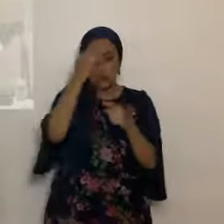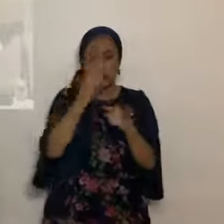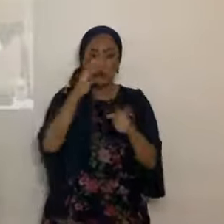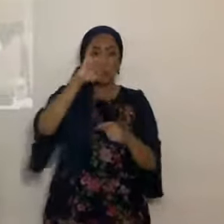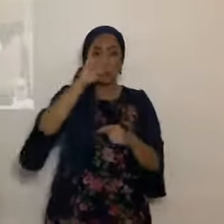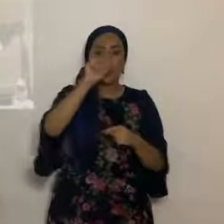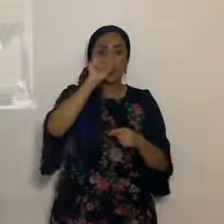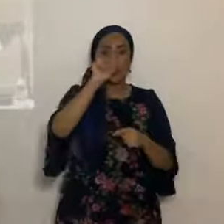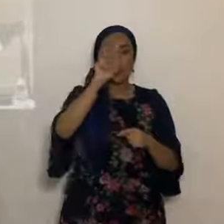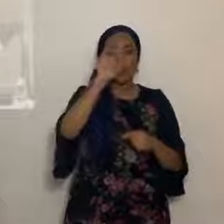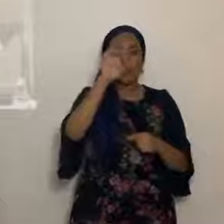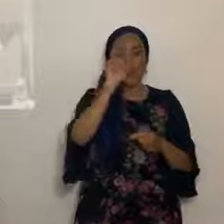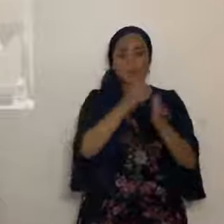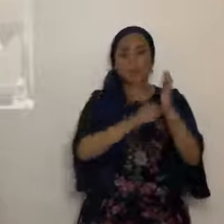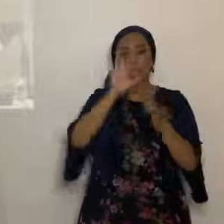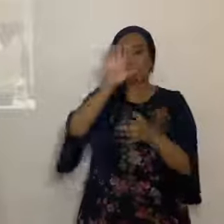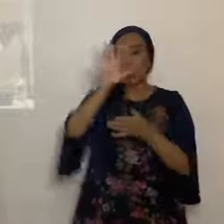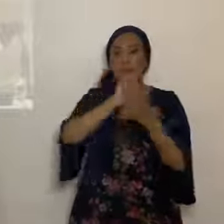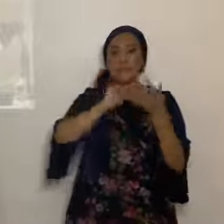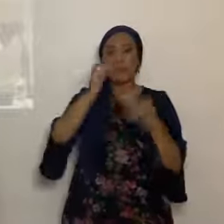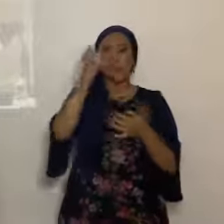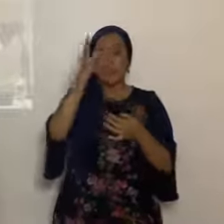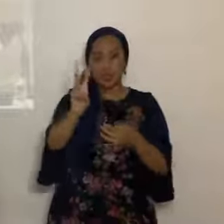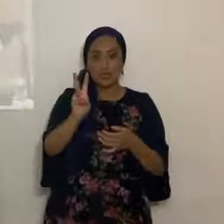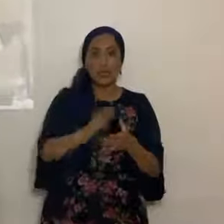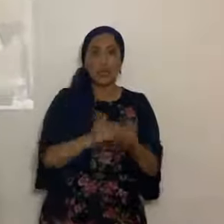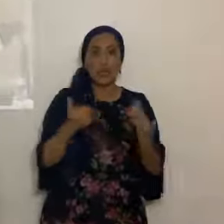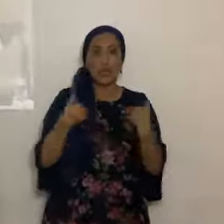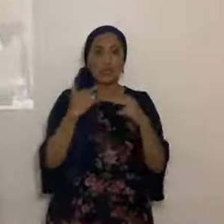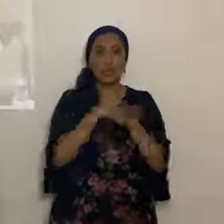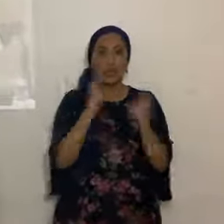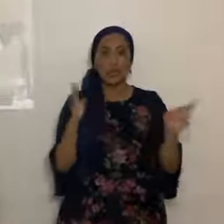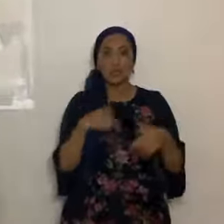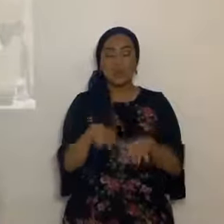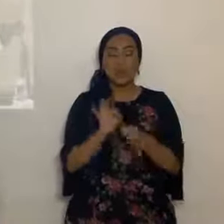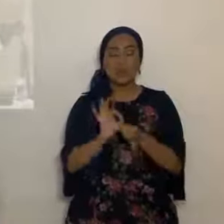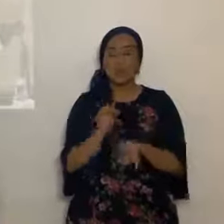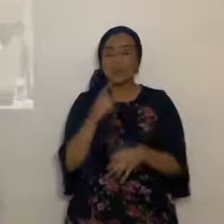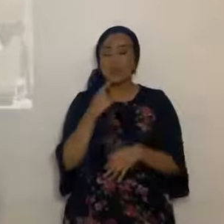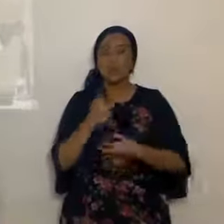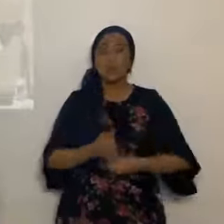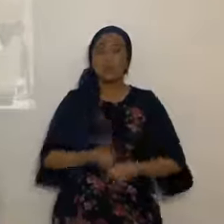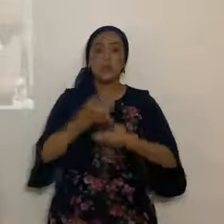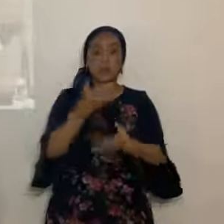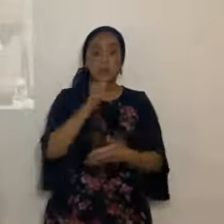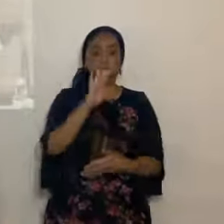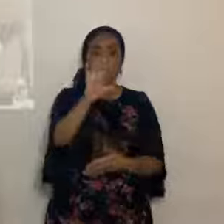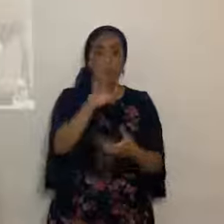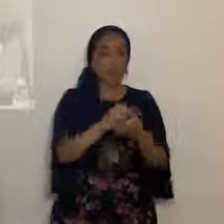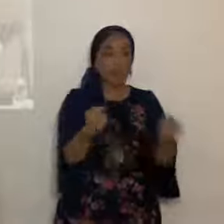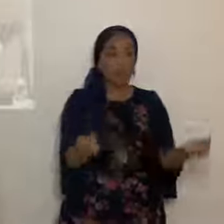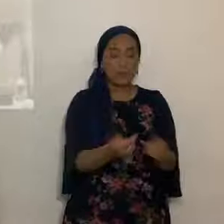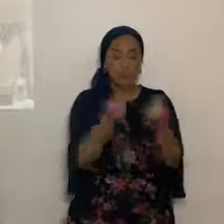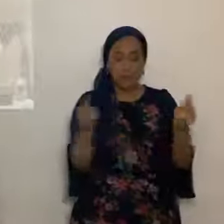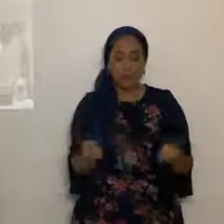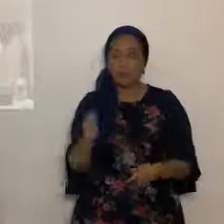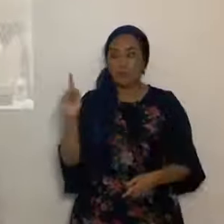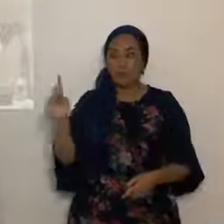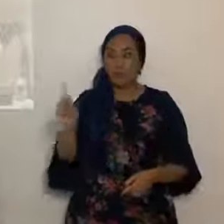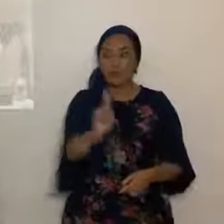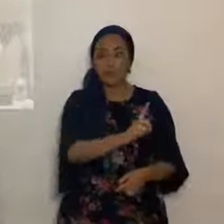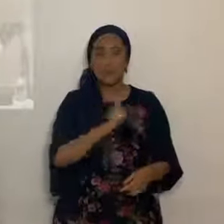Santiago 5:16. ¿Ya lo tienen? Perfecto. Dice, confesaos vuestras ofensas unos a